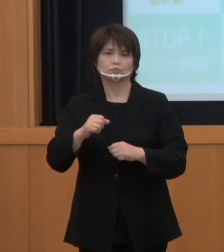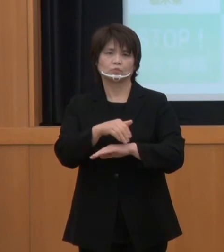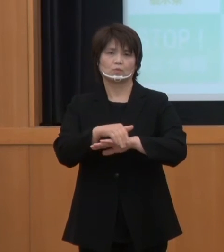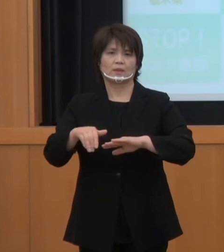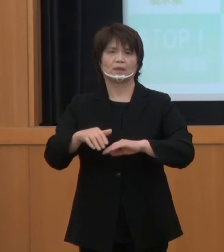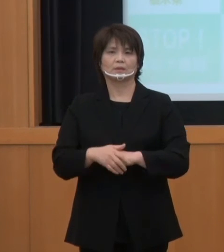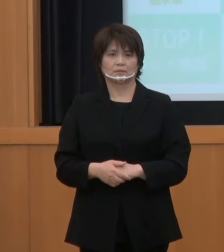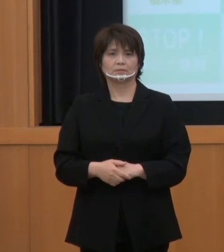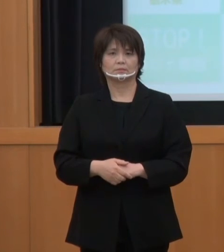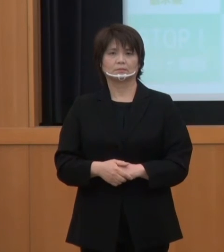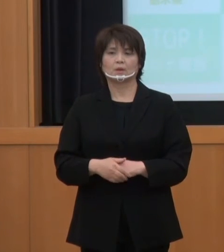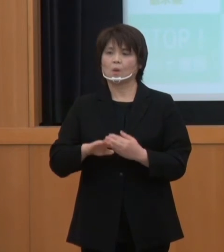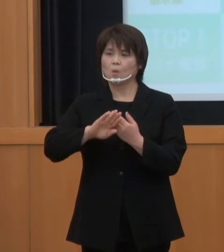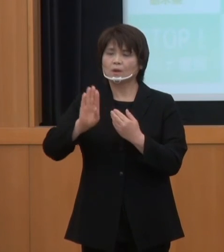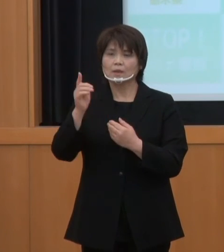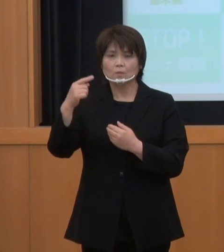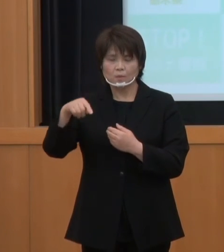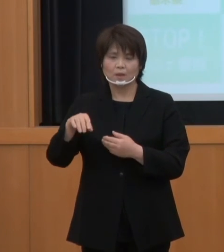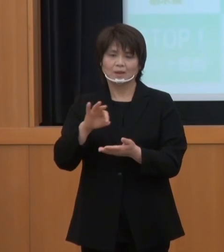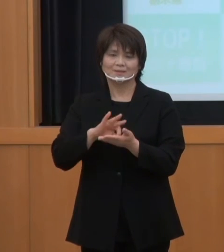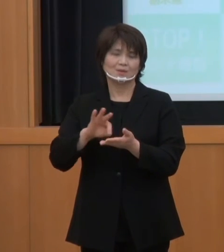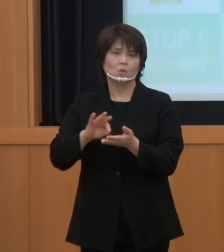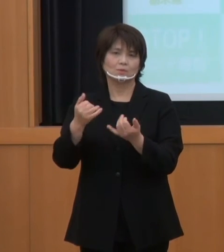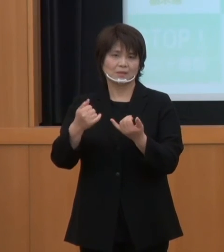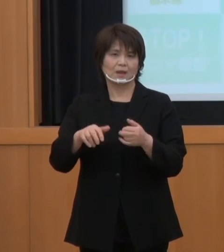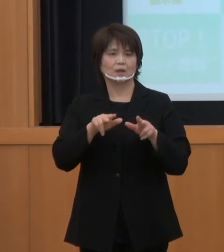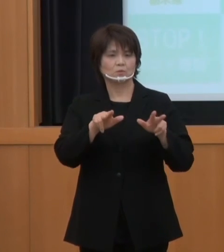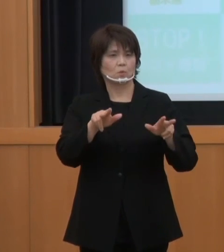では利用者が行政に対して、